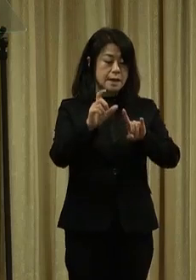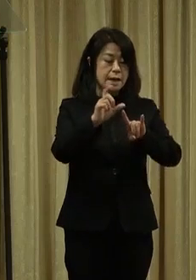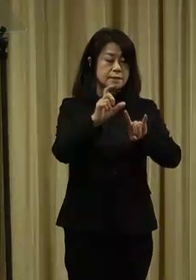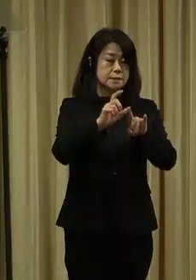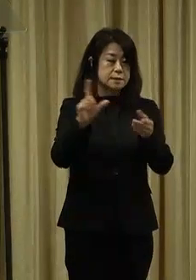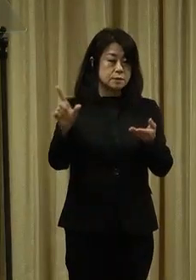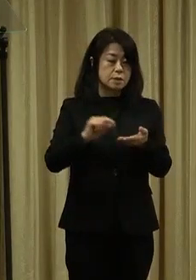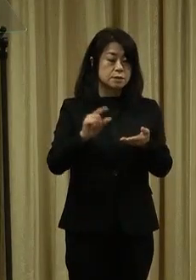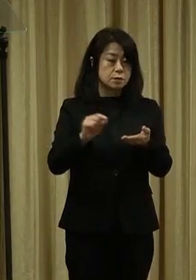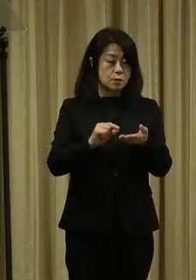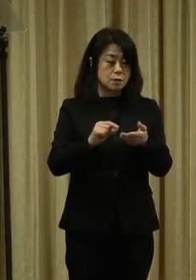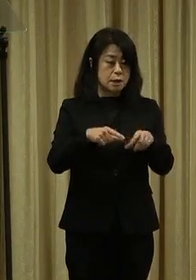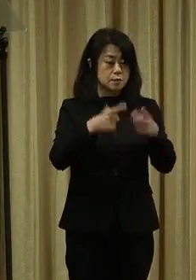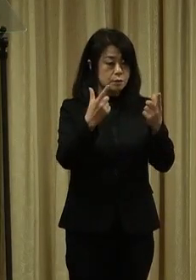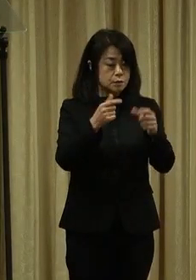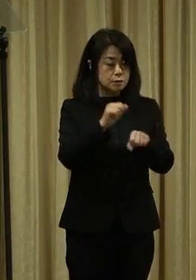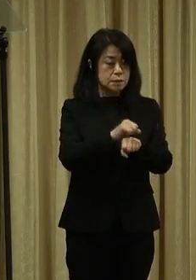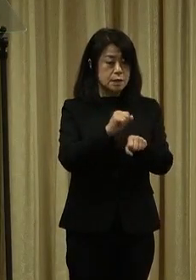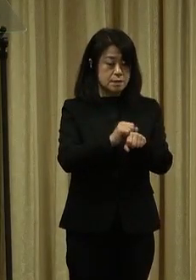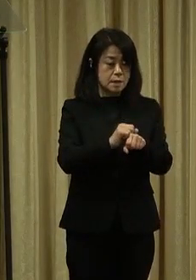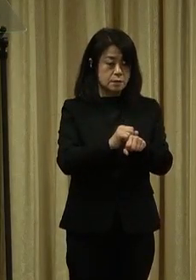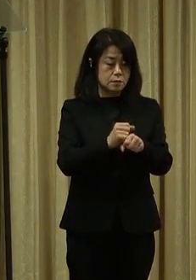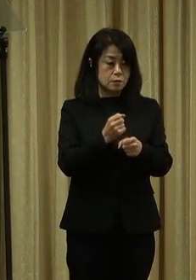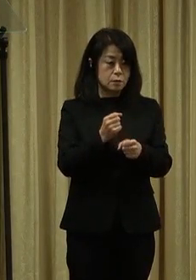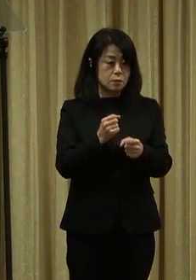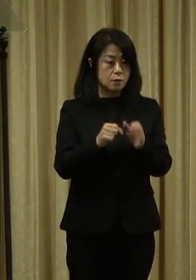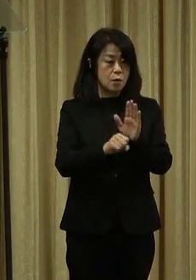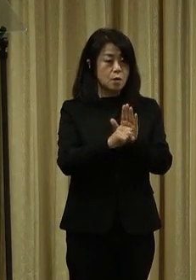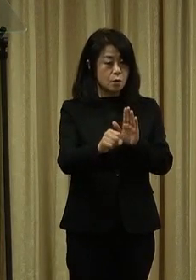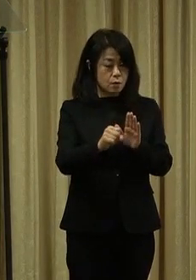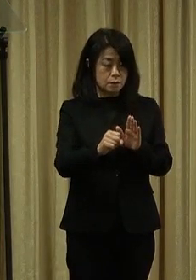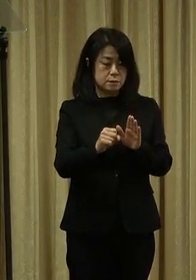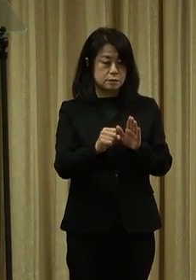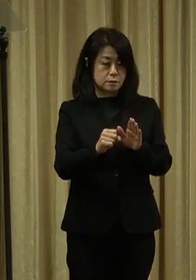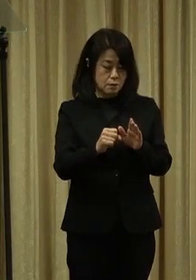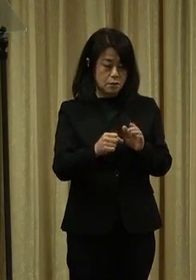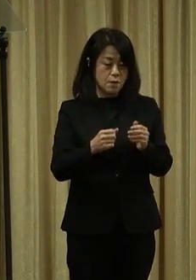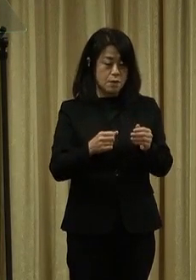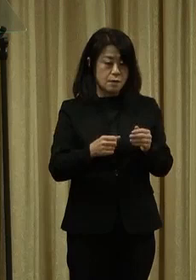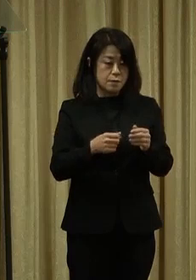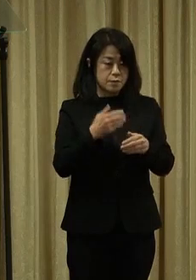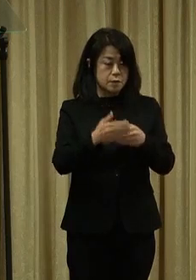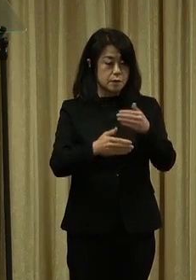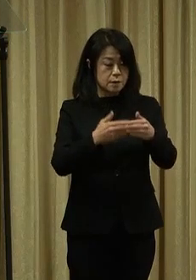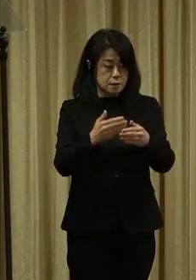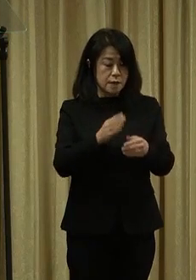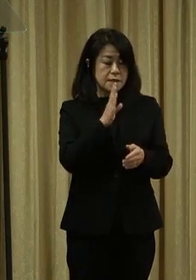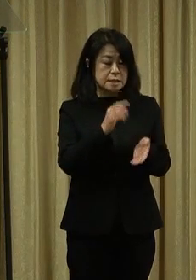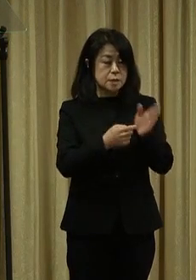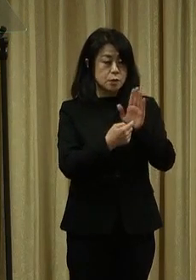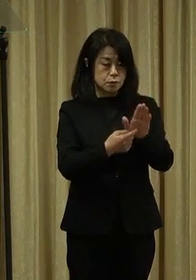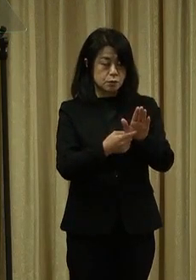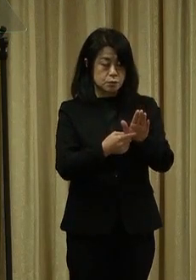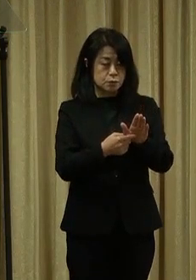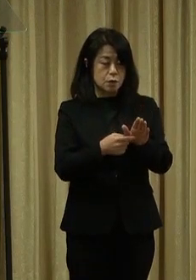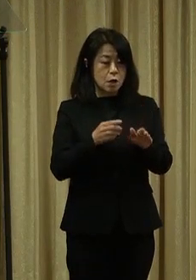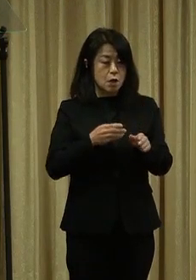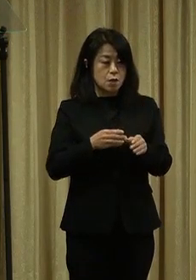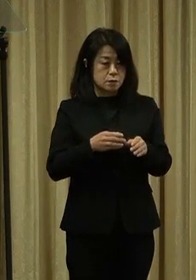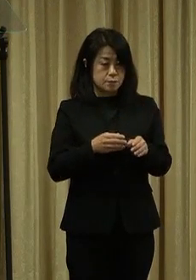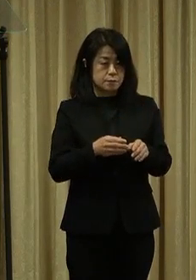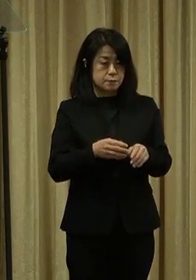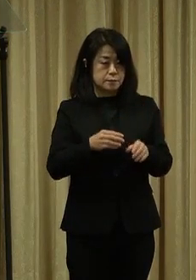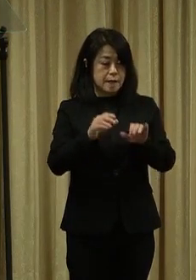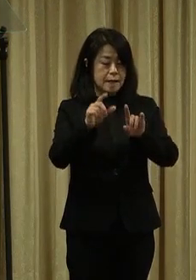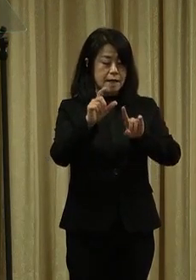による木材生産などの効率化、省力化を段階的に実証するなど、スマート林業の普及に取り